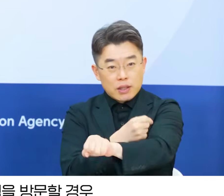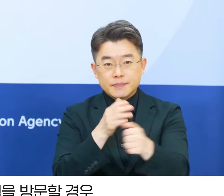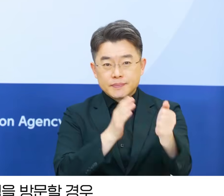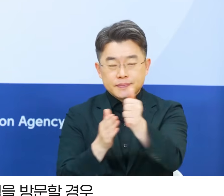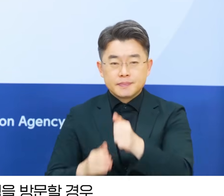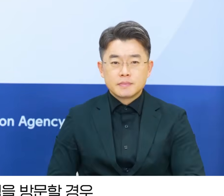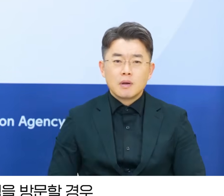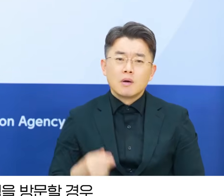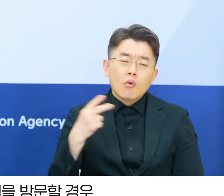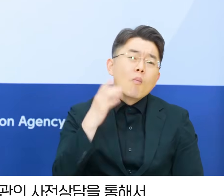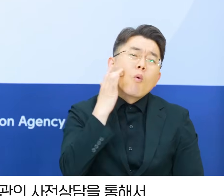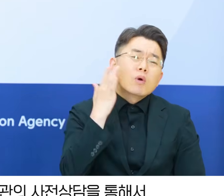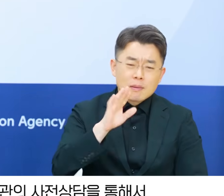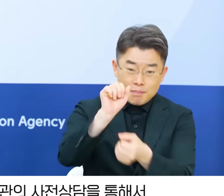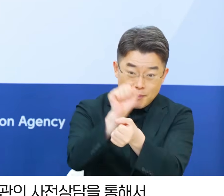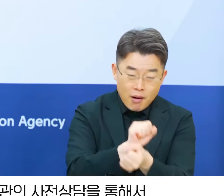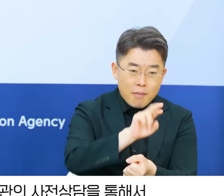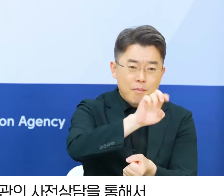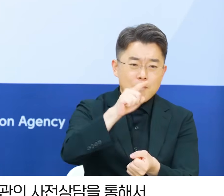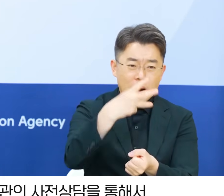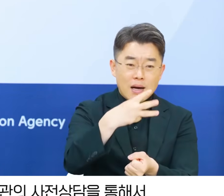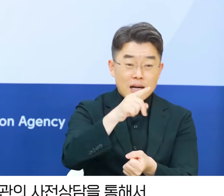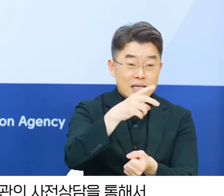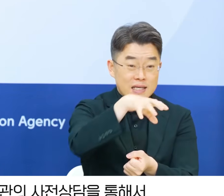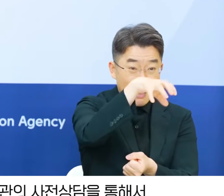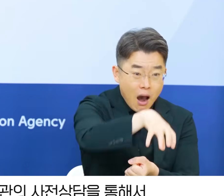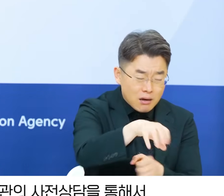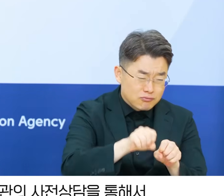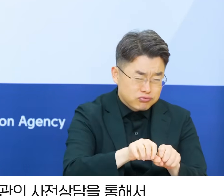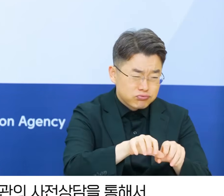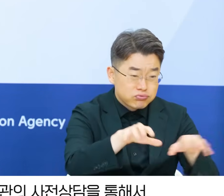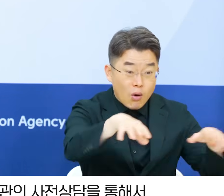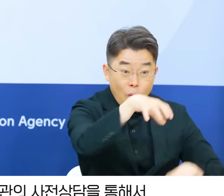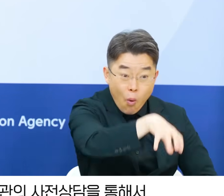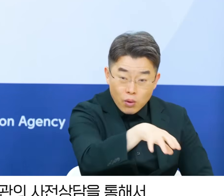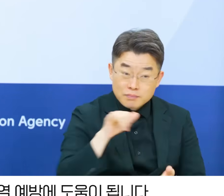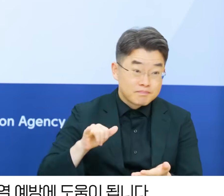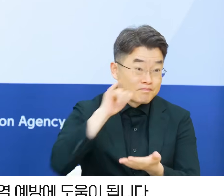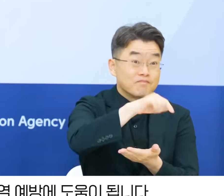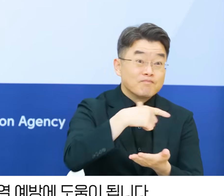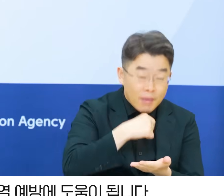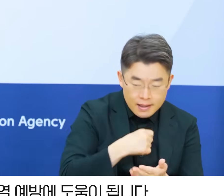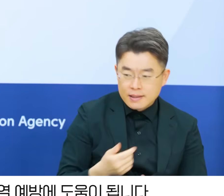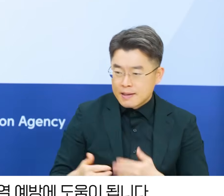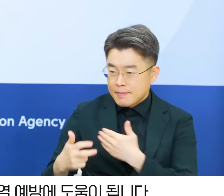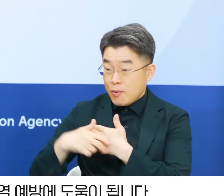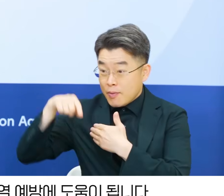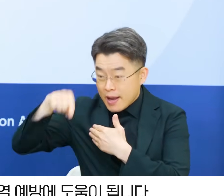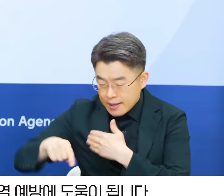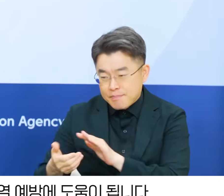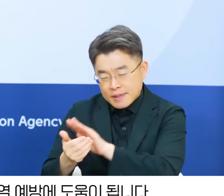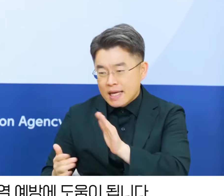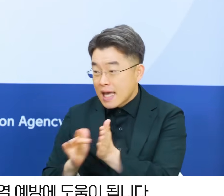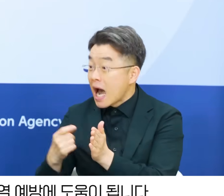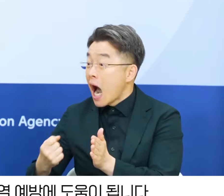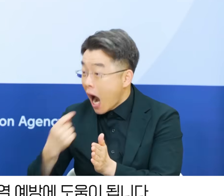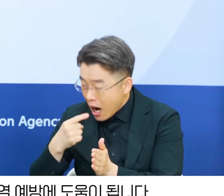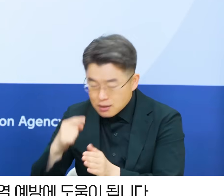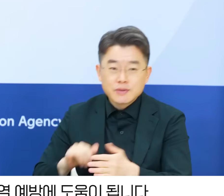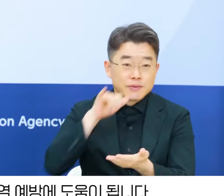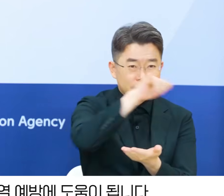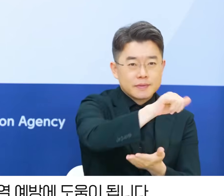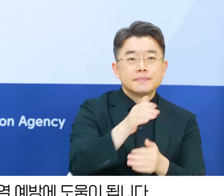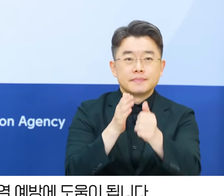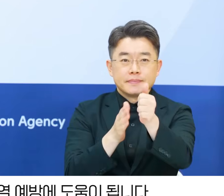위험 지역을 방문할 경우 또 앞서 말씀드린 대로 의료기관에서 사전 상담을 통해서 예방약을 복용하는 것이 감염